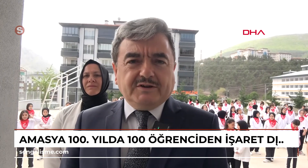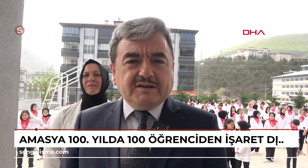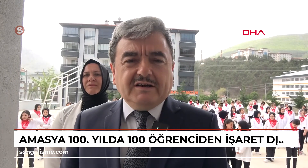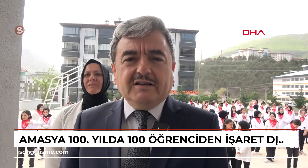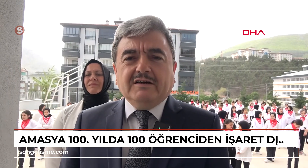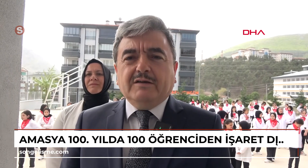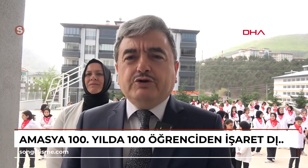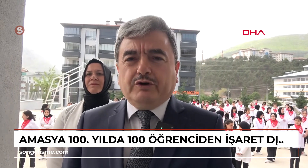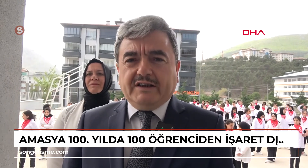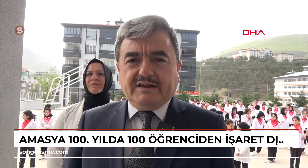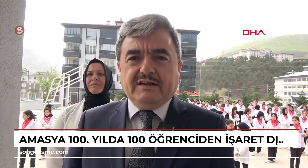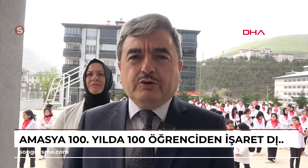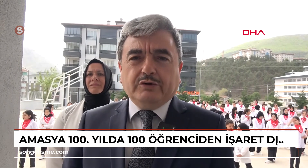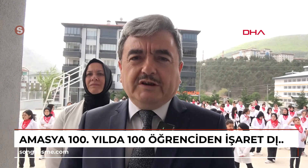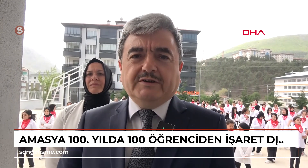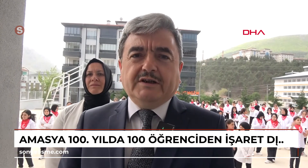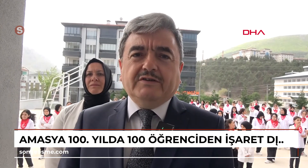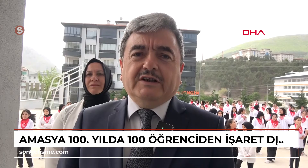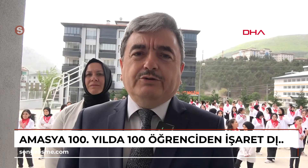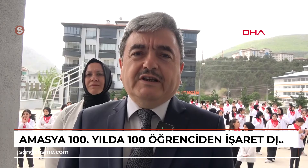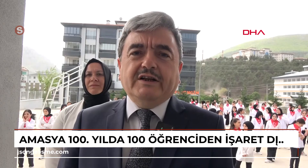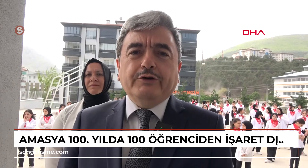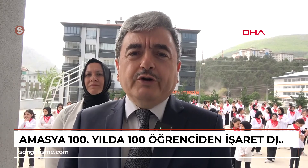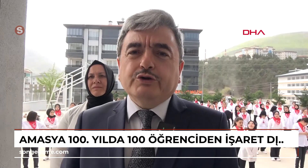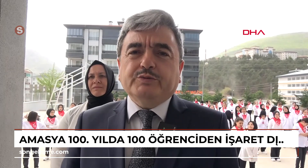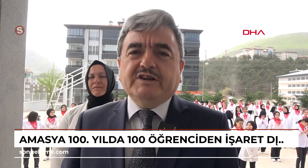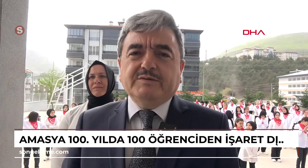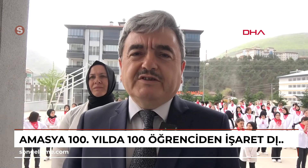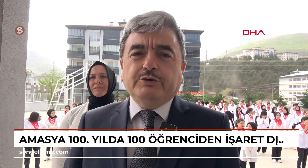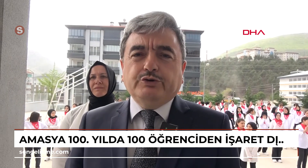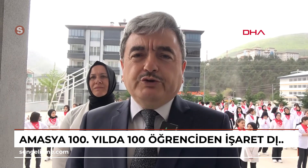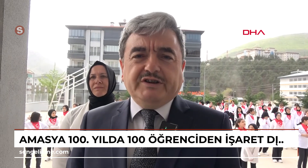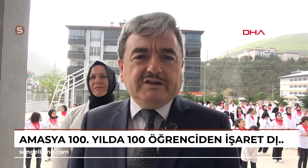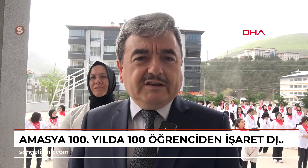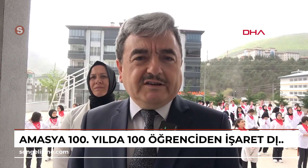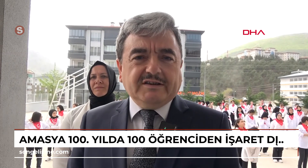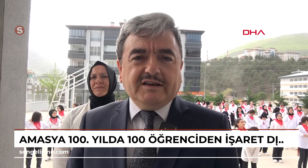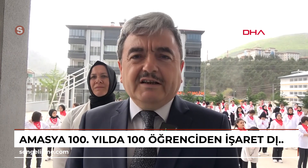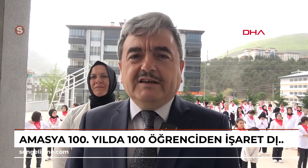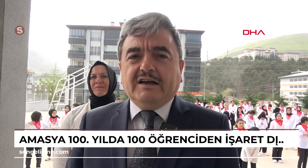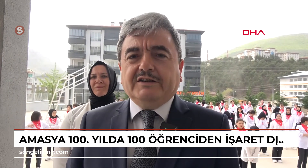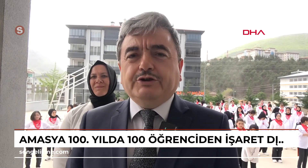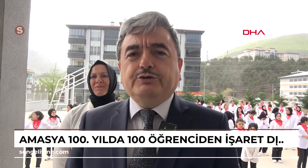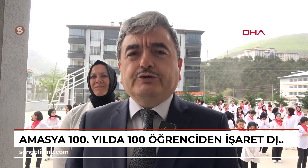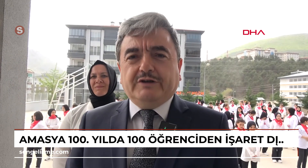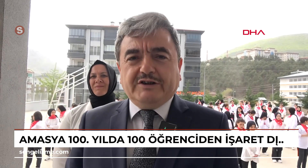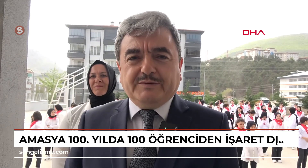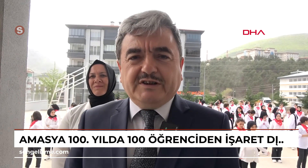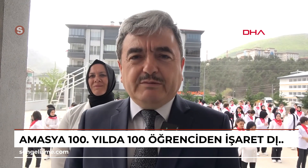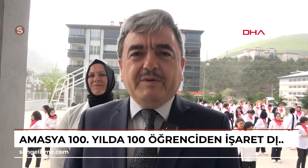da birçok etkinlik okullarımız tarafından düzenleniyor. Cumhuriyetimizin de 100. yılı anısına yaklaşık 100 öğrencimizin